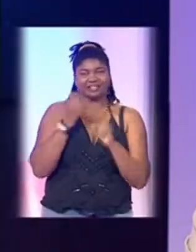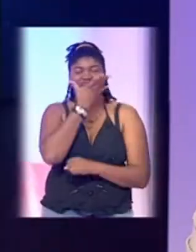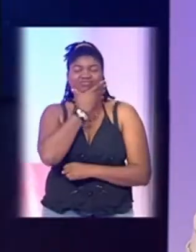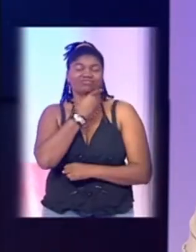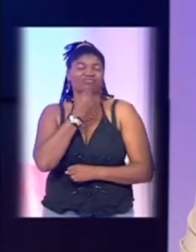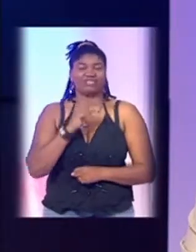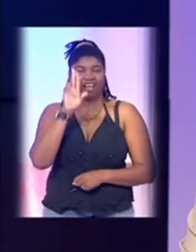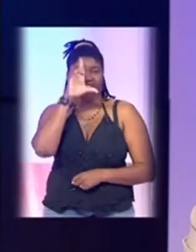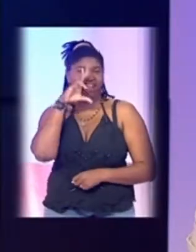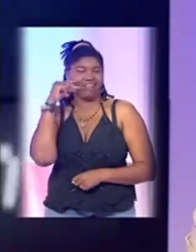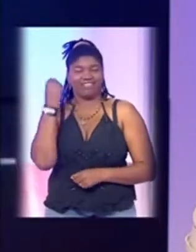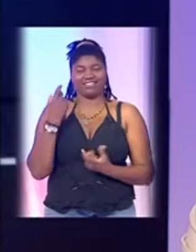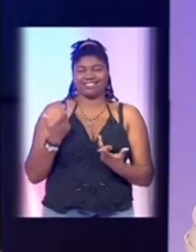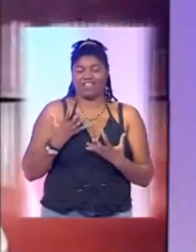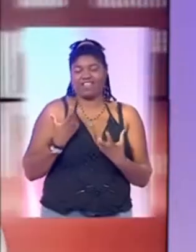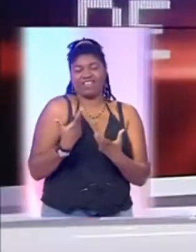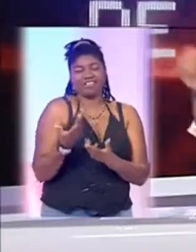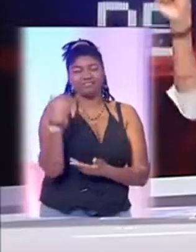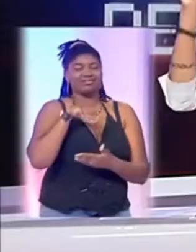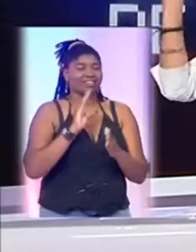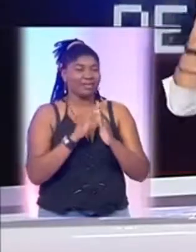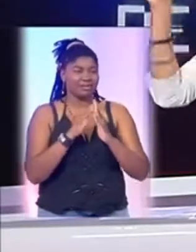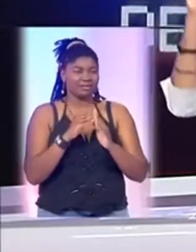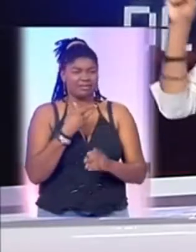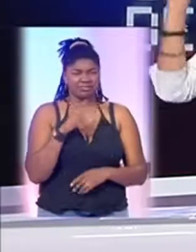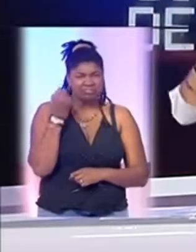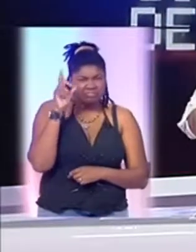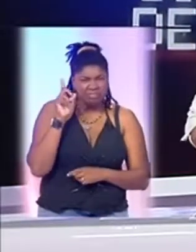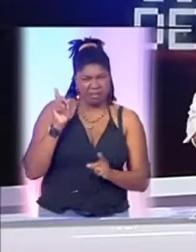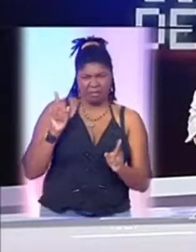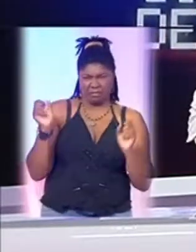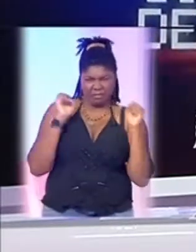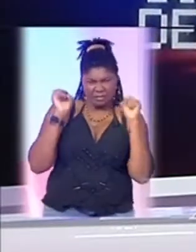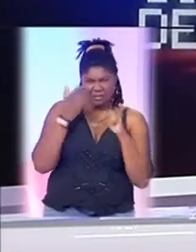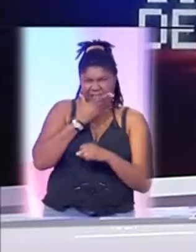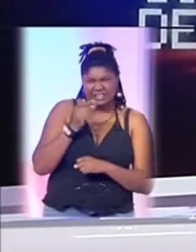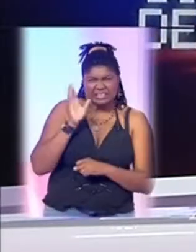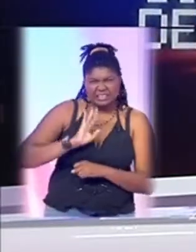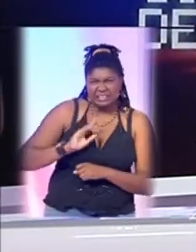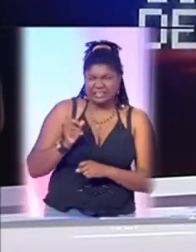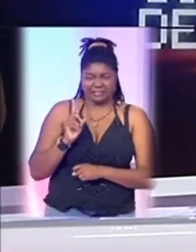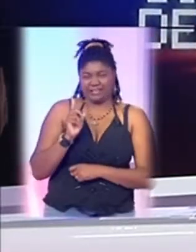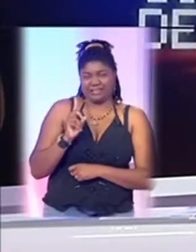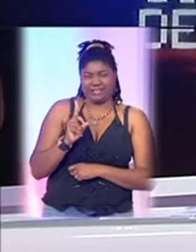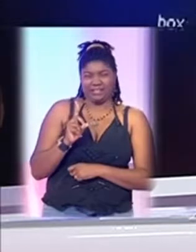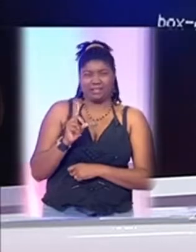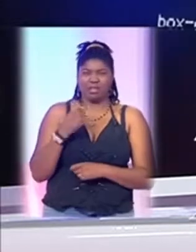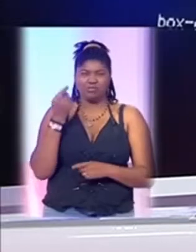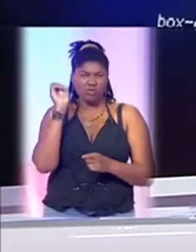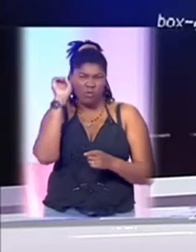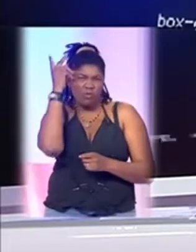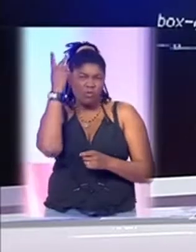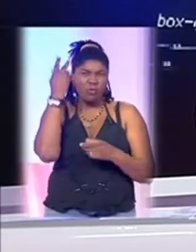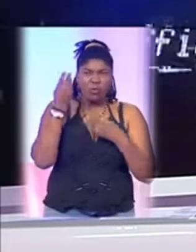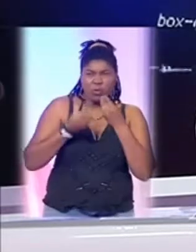garçon que vous avez envie d'avoir à la maison. N'importe quoi, je suis pas sûre que ça, comme ça, là, ça veut dire gentil petit garçon qu'on va avoir. À mon avis, c'est plutôt Steve le foufou,